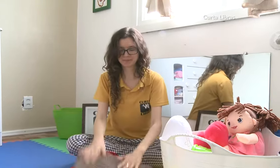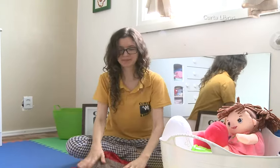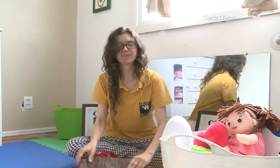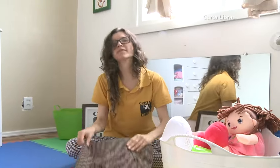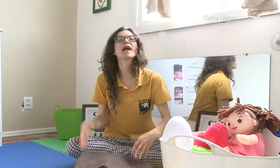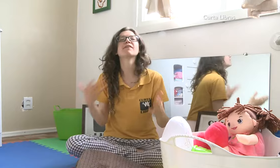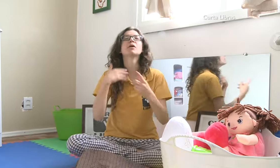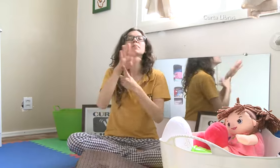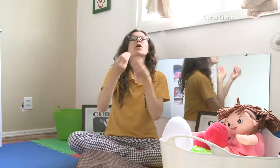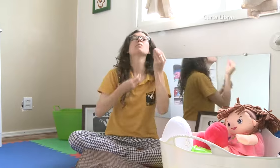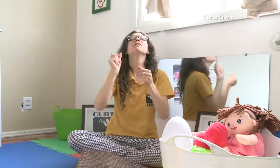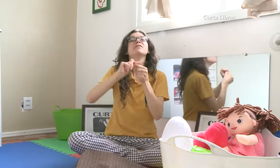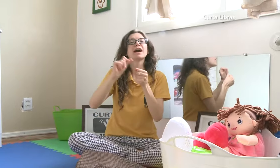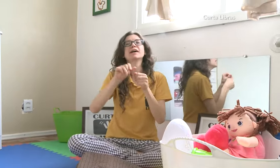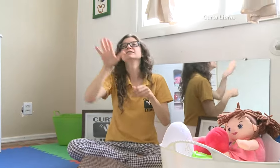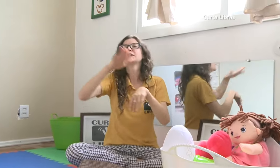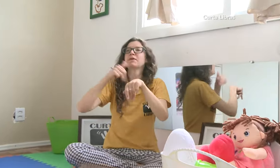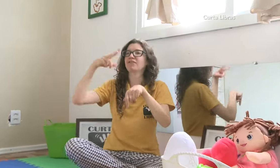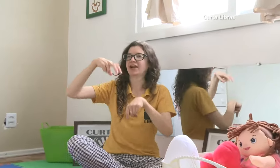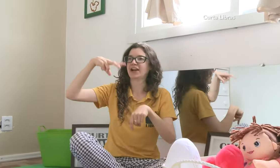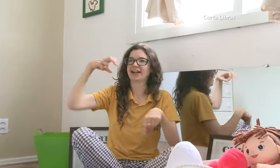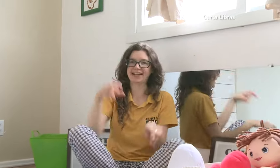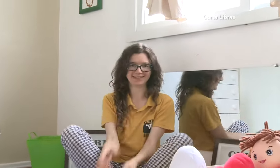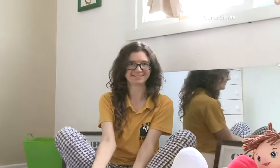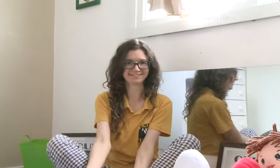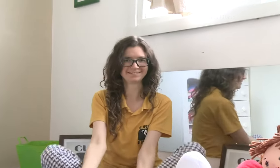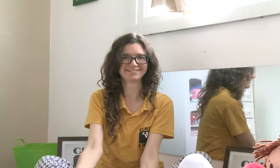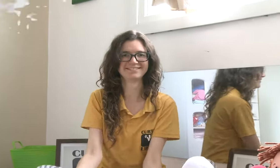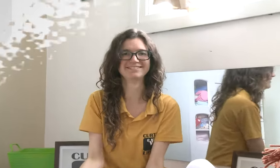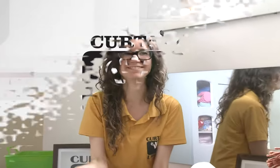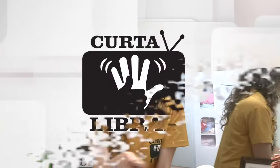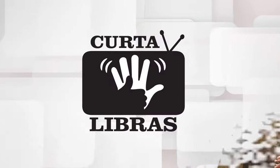Agora eu vou mostrar como se usa o sling e vou chamar a minha filha Fiorella.